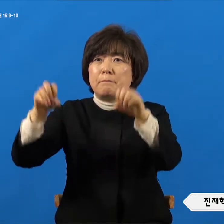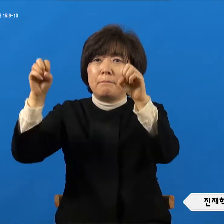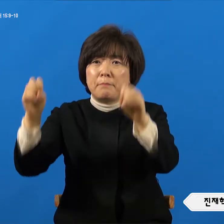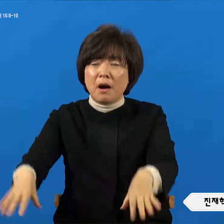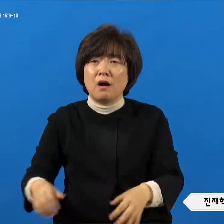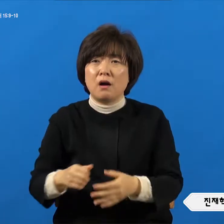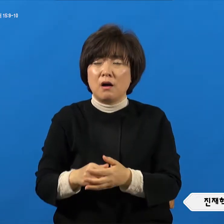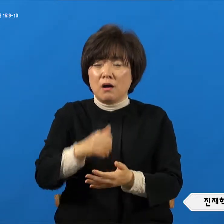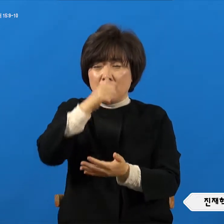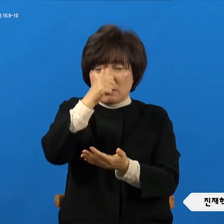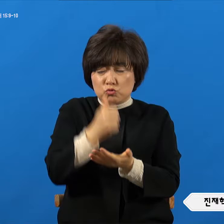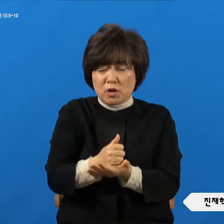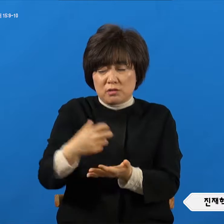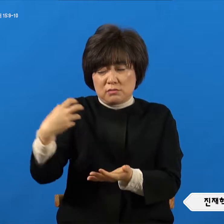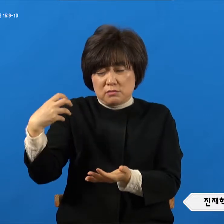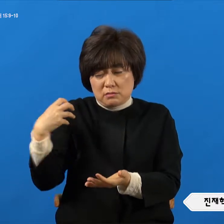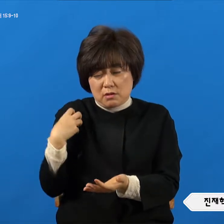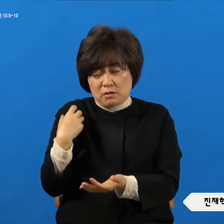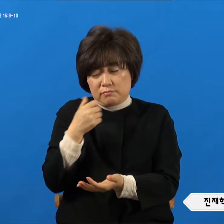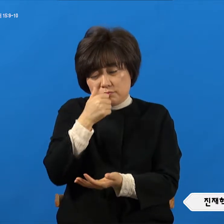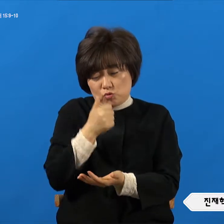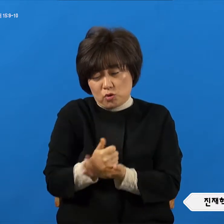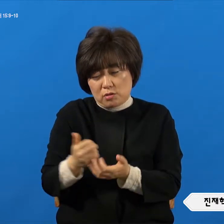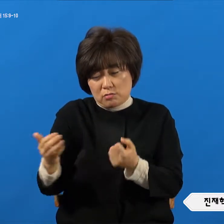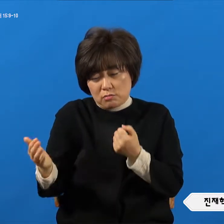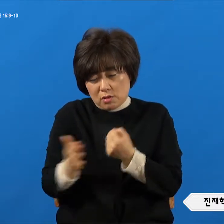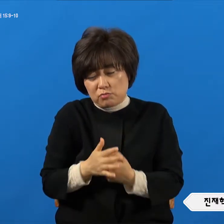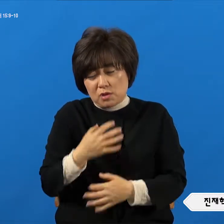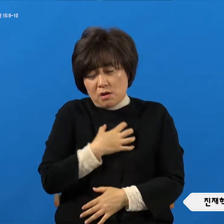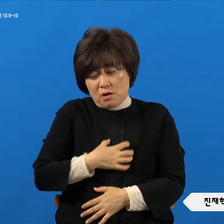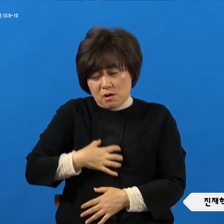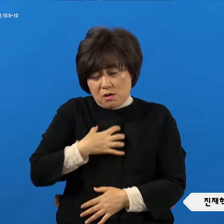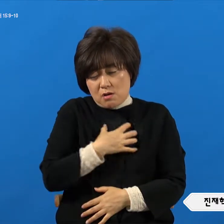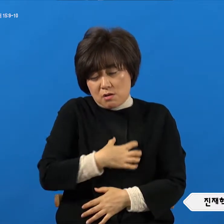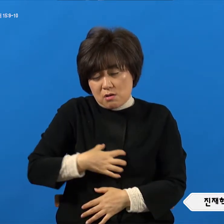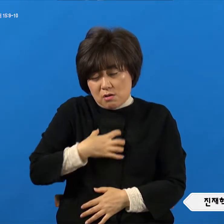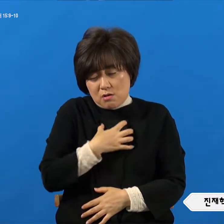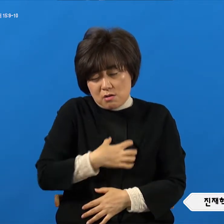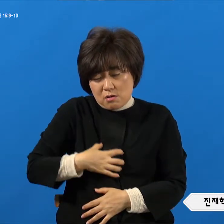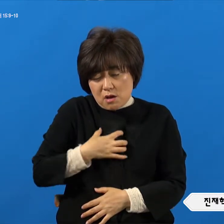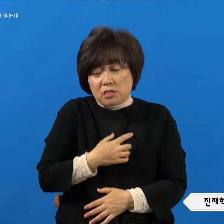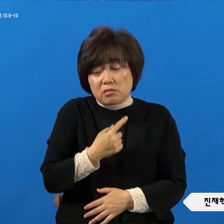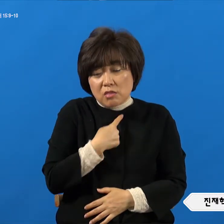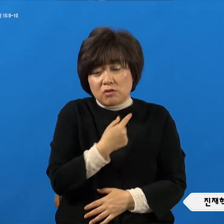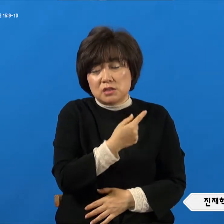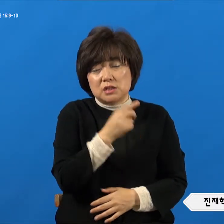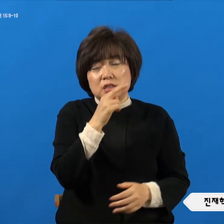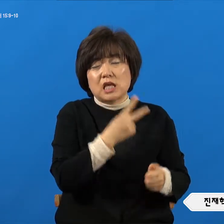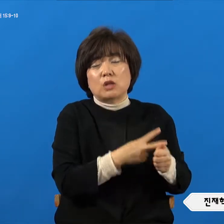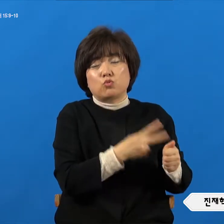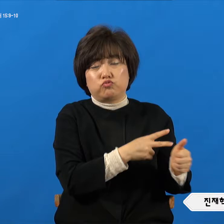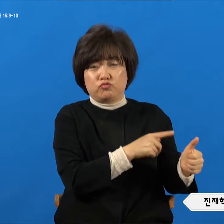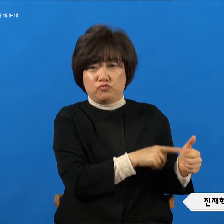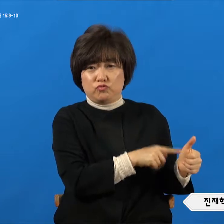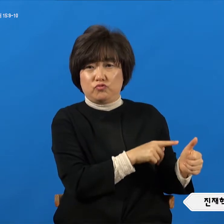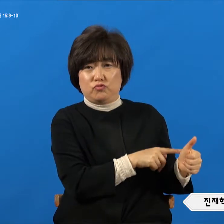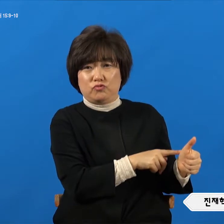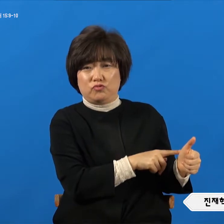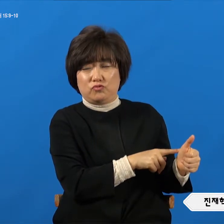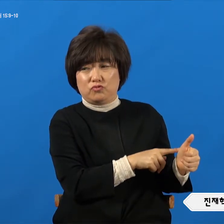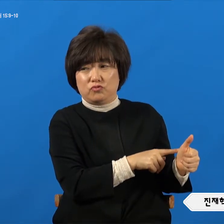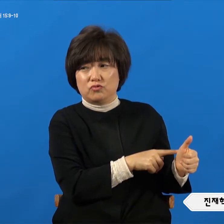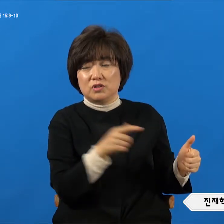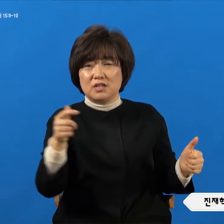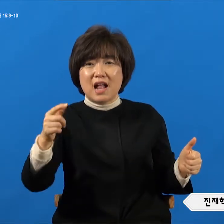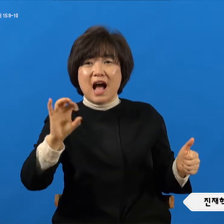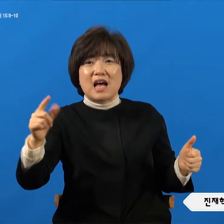무너지고 죄책감과 죄악 때문에 엎드려 흐느끼고 있는 이 사울을 향해